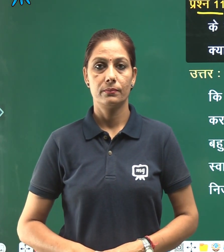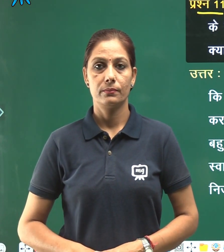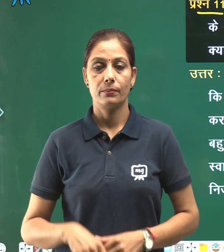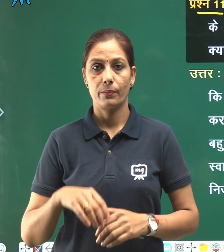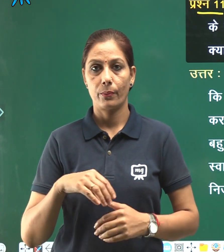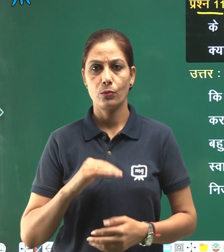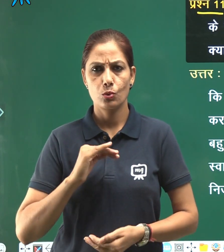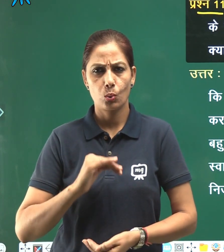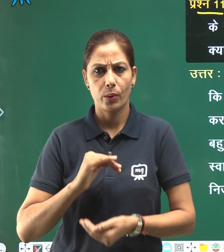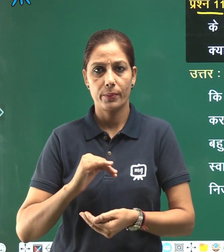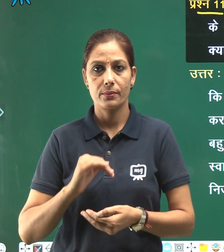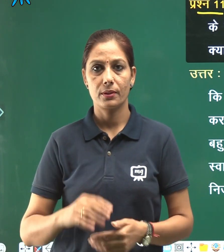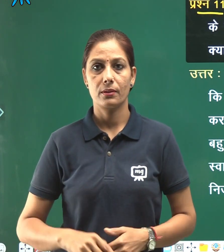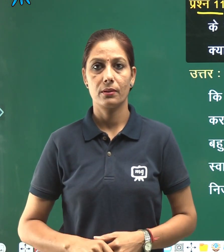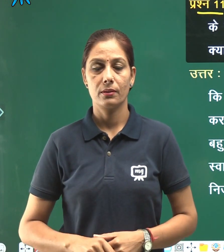बचपन की